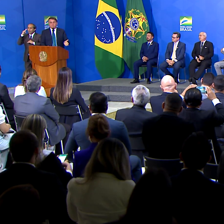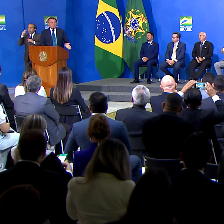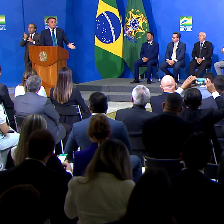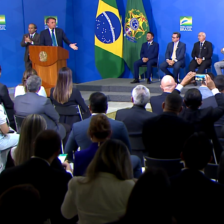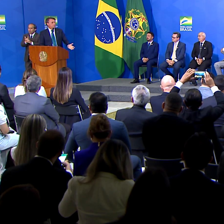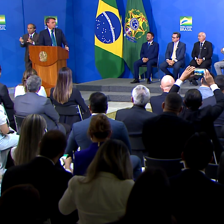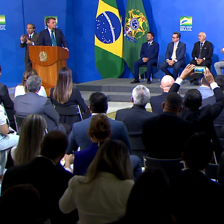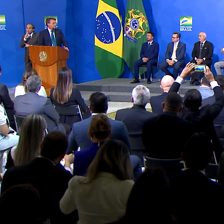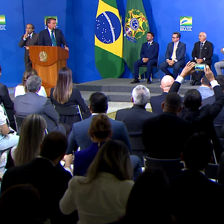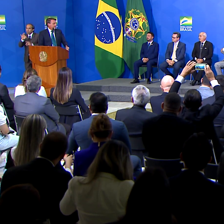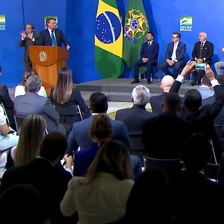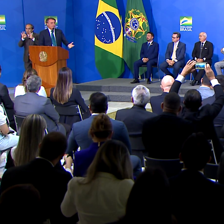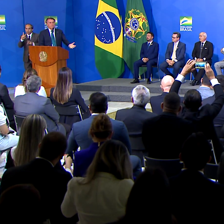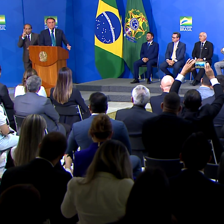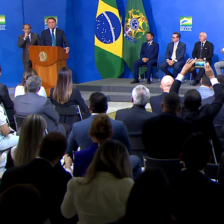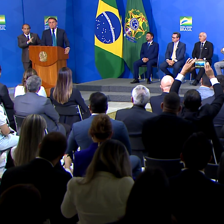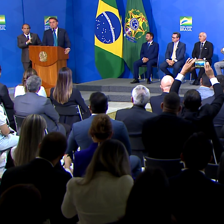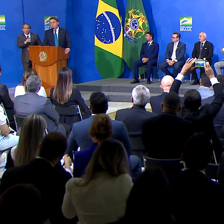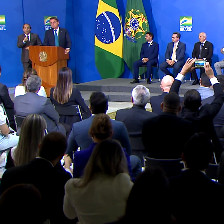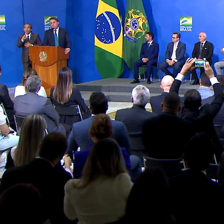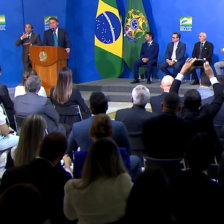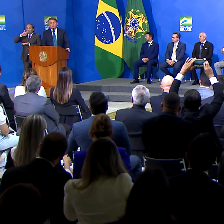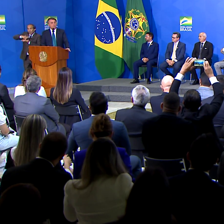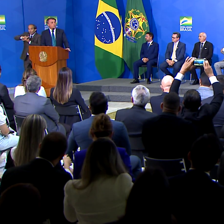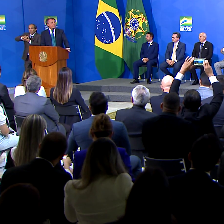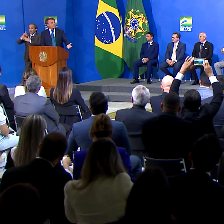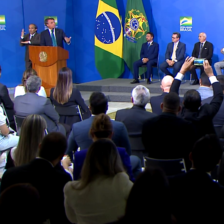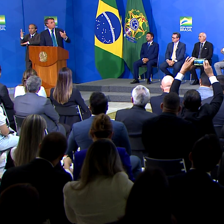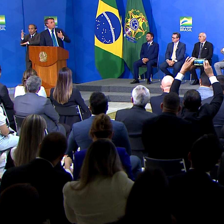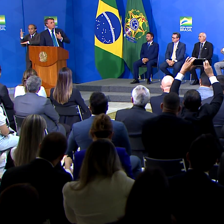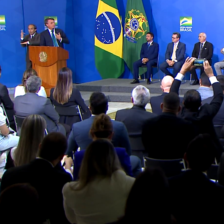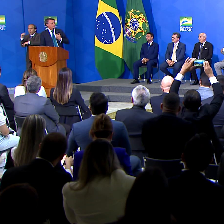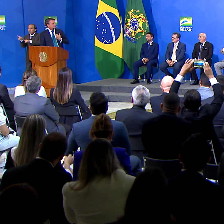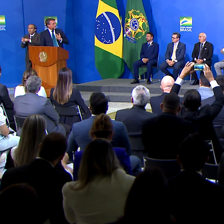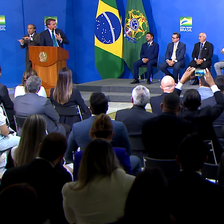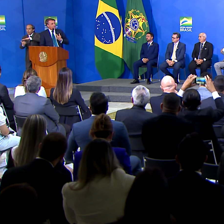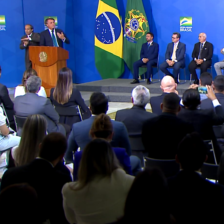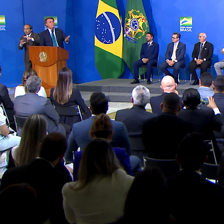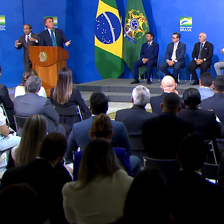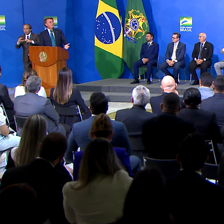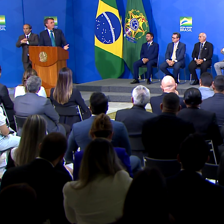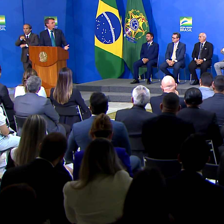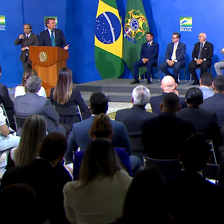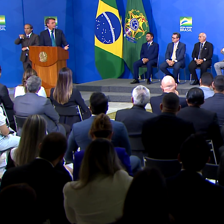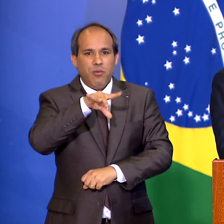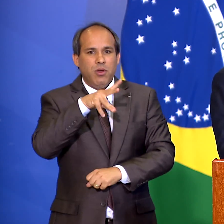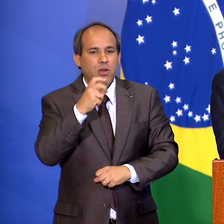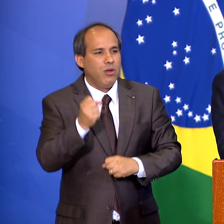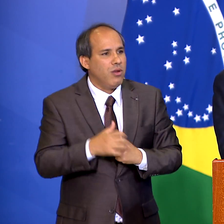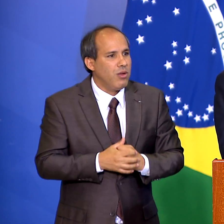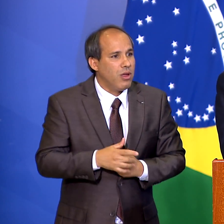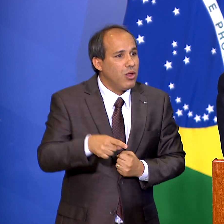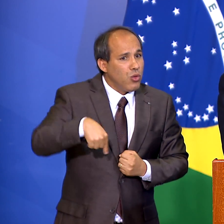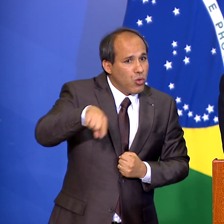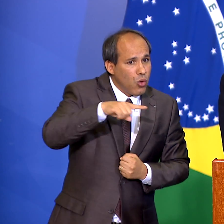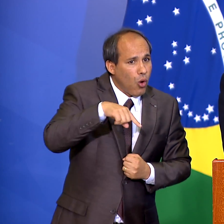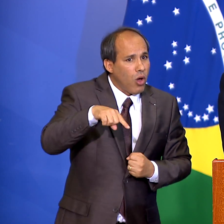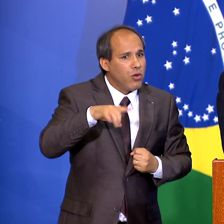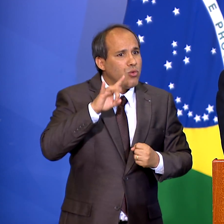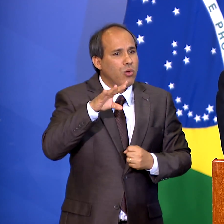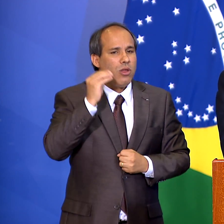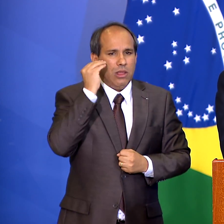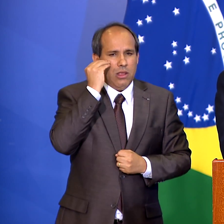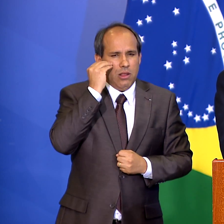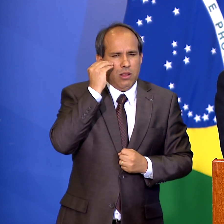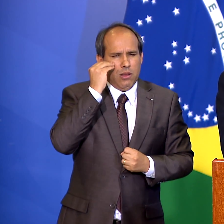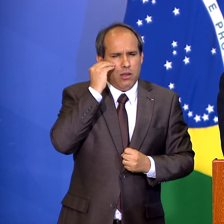Os meus números estavam certos, 3 milhões formais e 6 milhões informais. Se bem que não somos nós que criamos, quem cria é a iniciativa privada. Nós apenas procuramos, né,